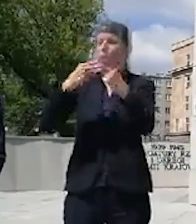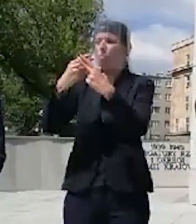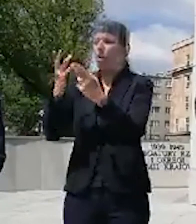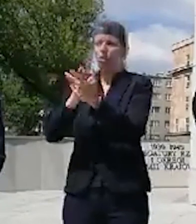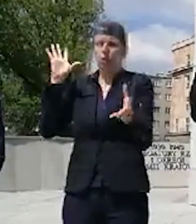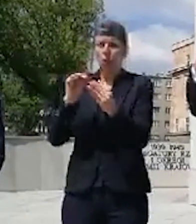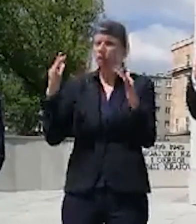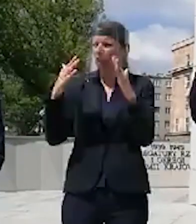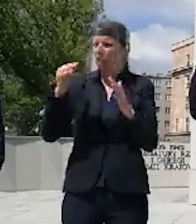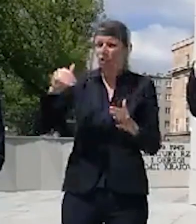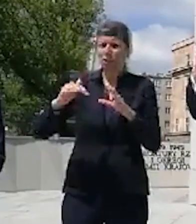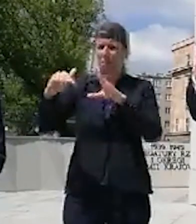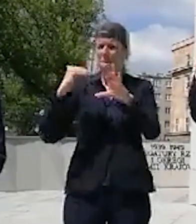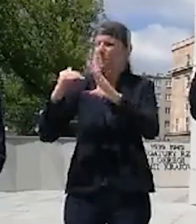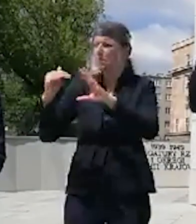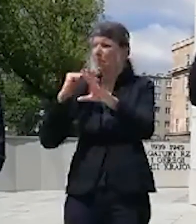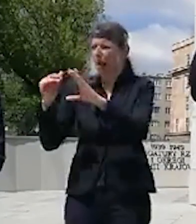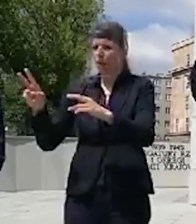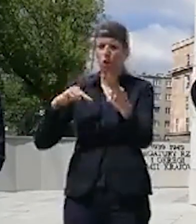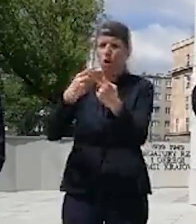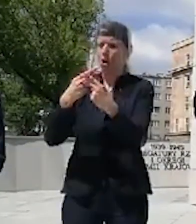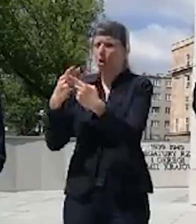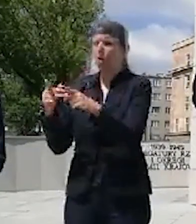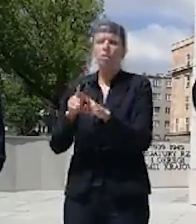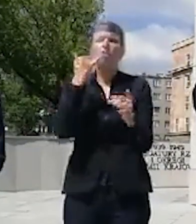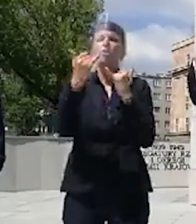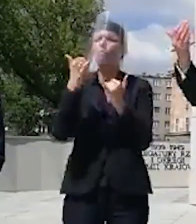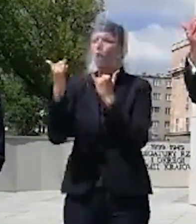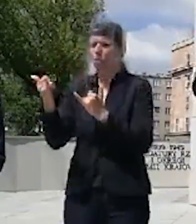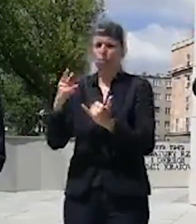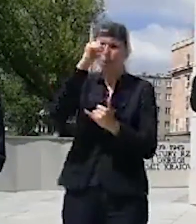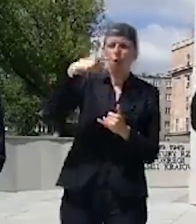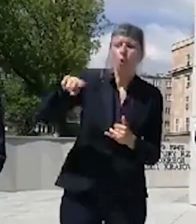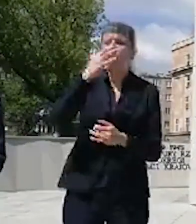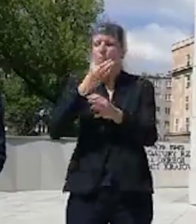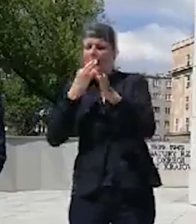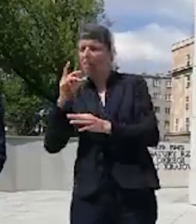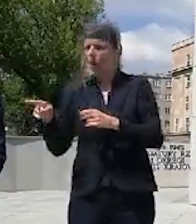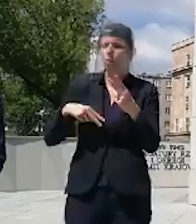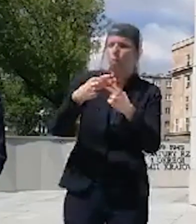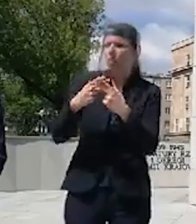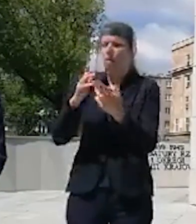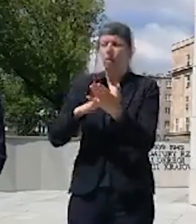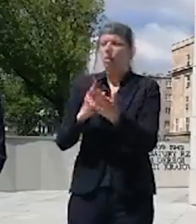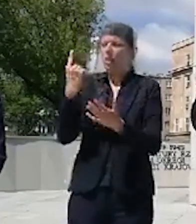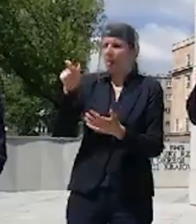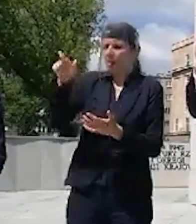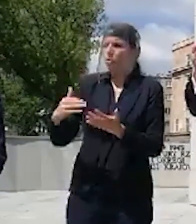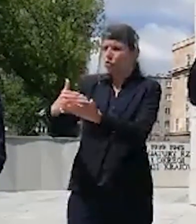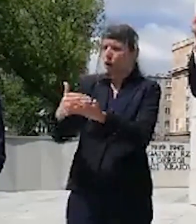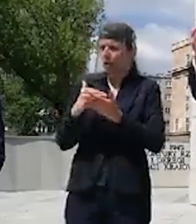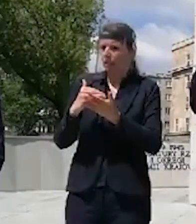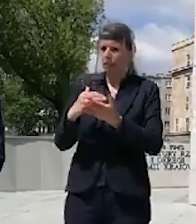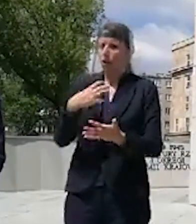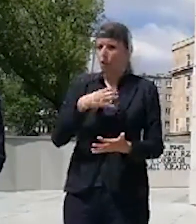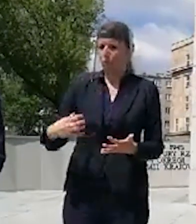marca, udzielając porad, dzwoniąc do ludzi, pokazując drogę prawną, jak działać. Dzisiaj jeden z doradców gospodarczych mi opowiadał, że spółka